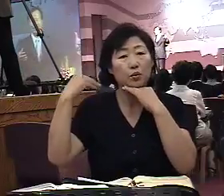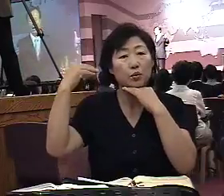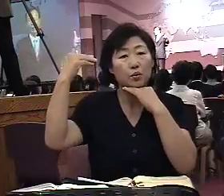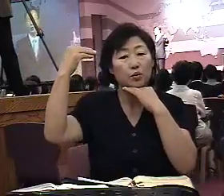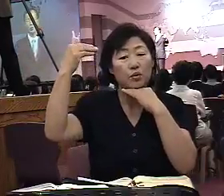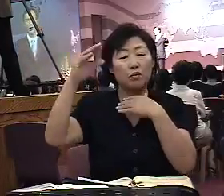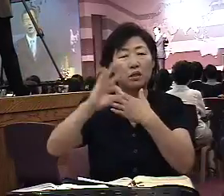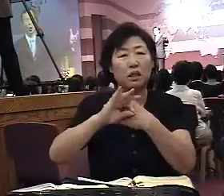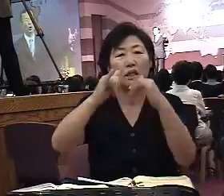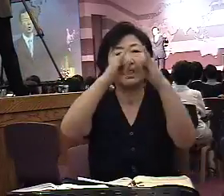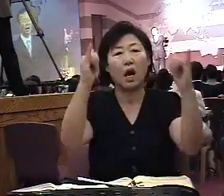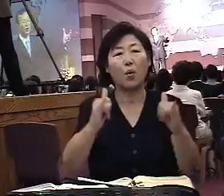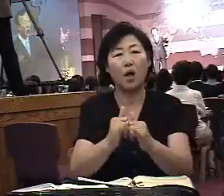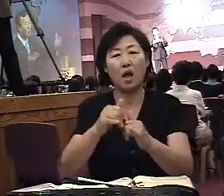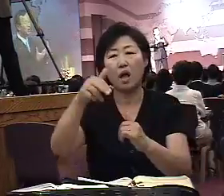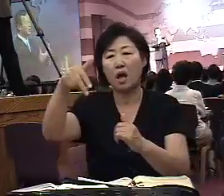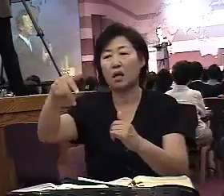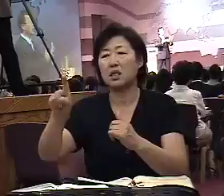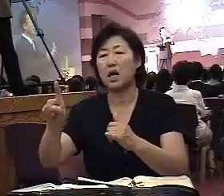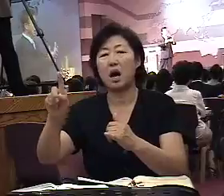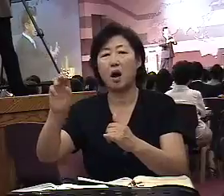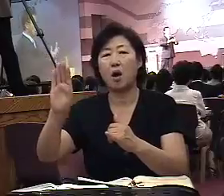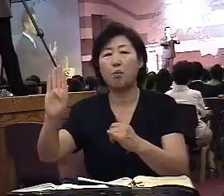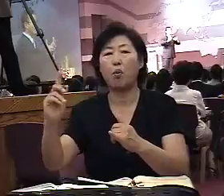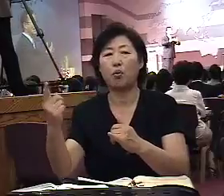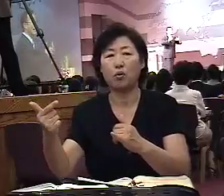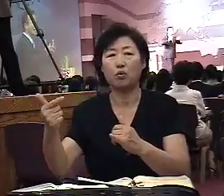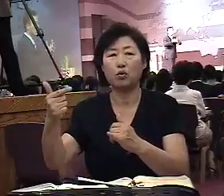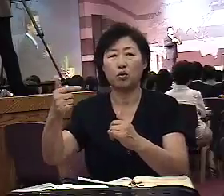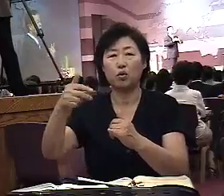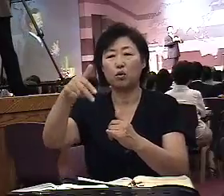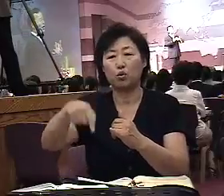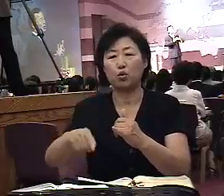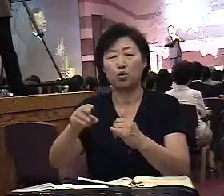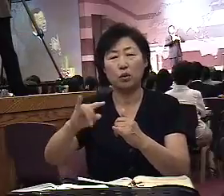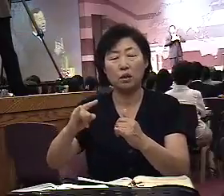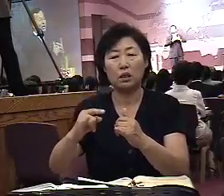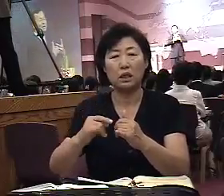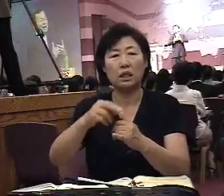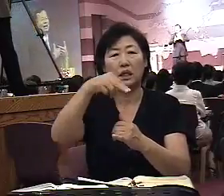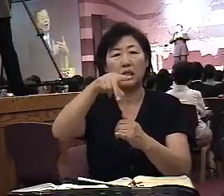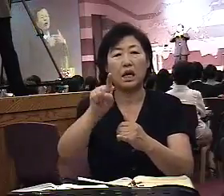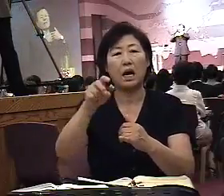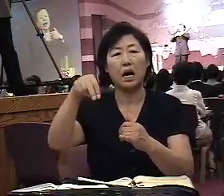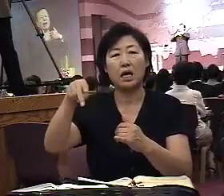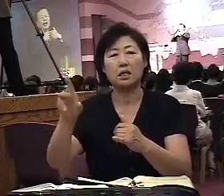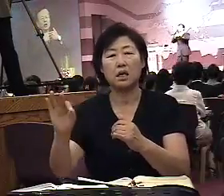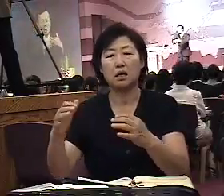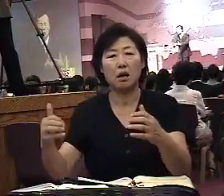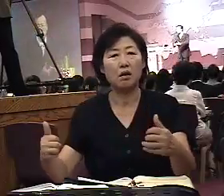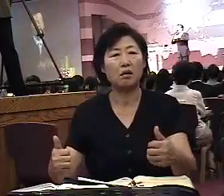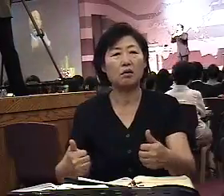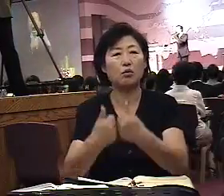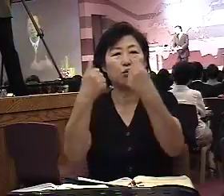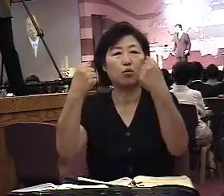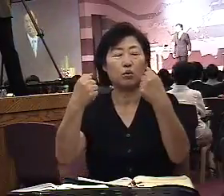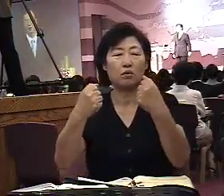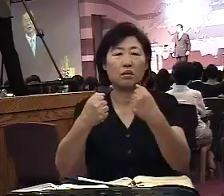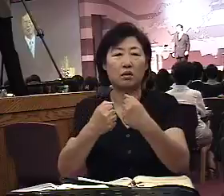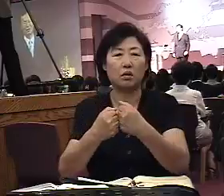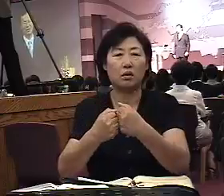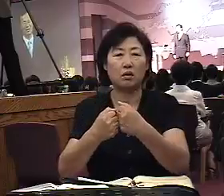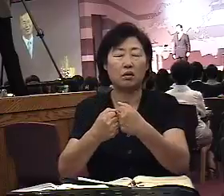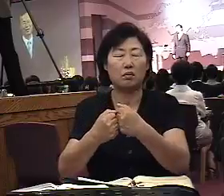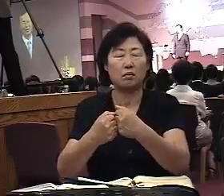사회주의와 자본주의가 공존할 수 없기 때문에 서로 이 사상이 충돌하여서 20세기에 얼마나 많은 전투와